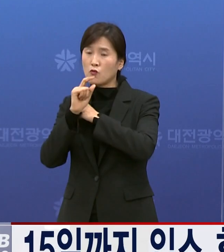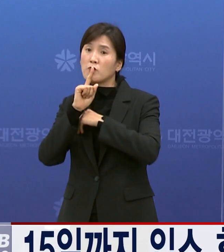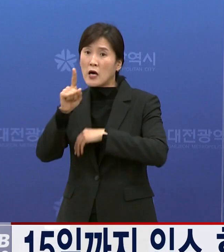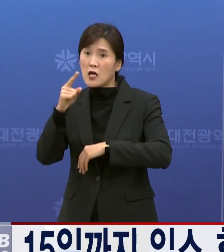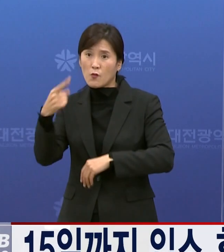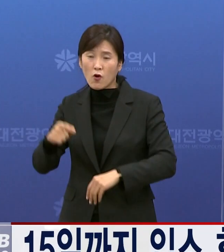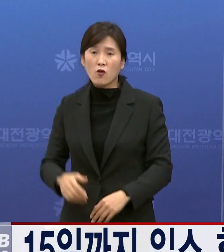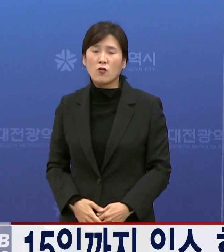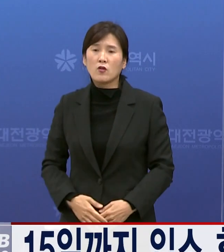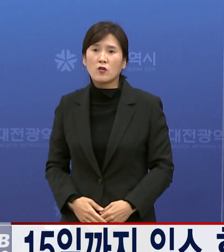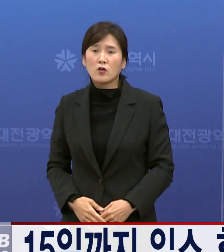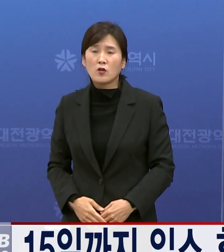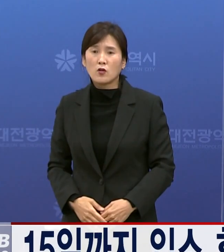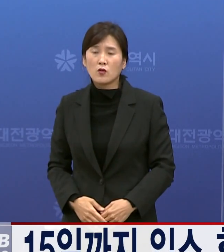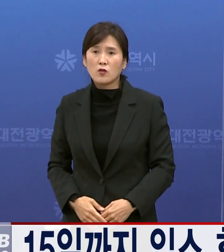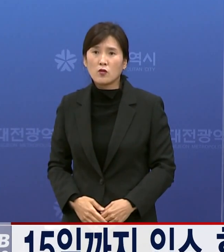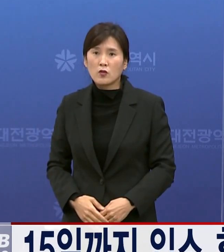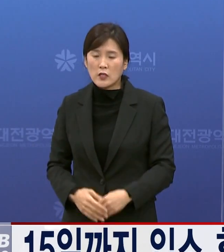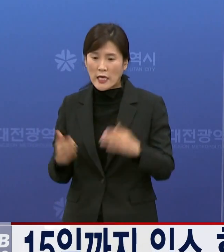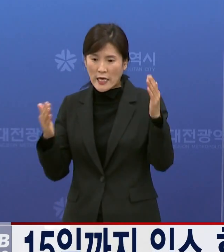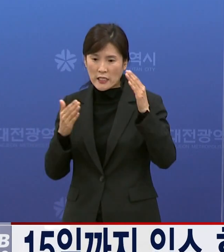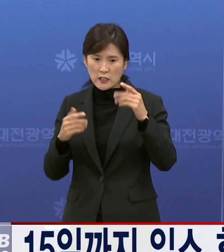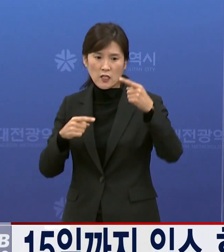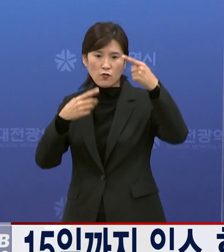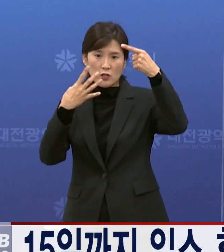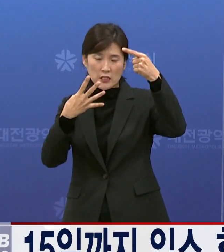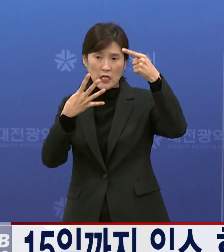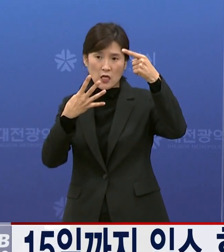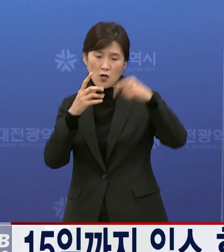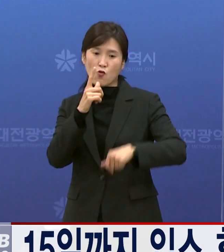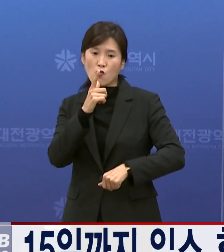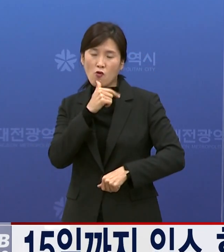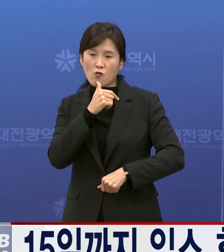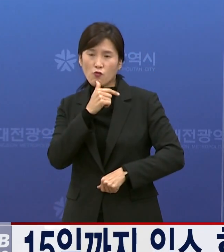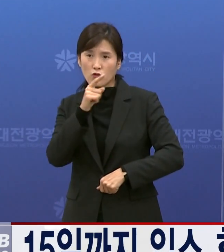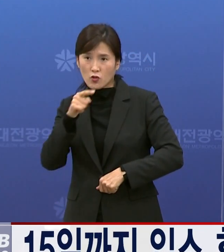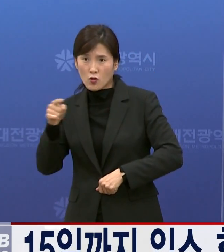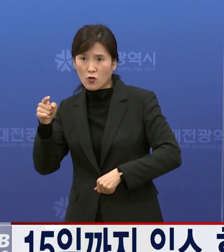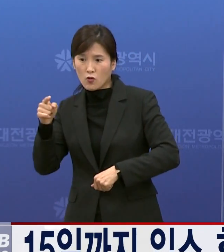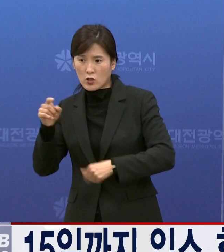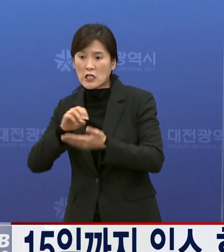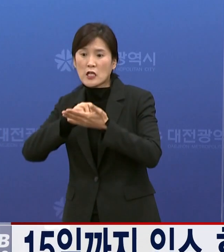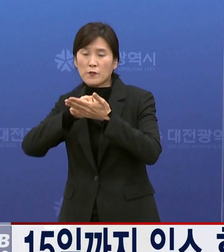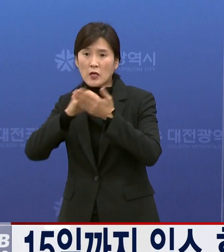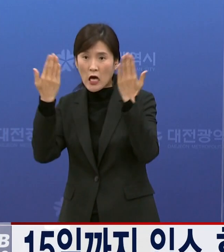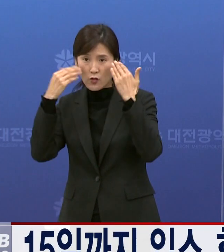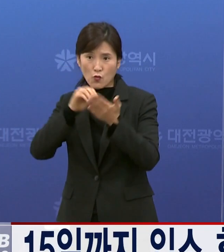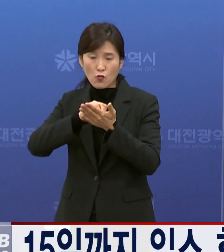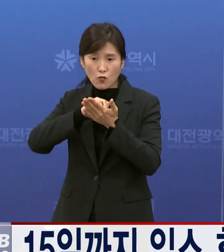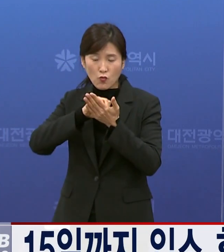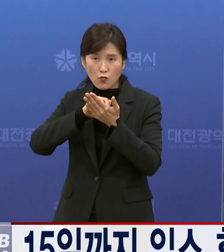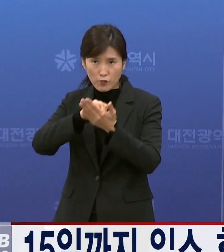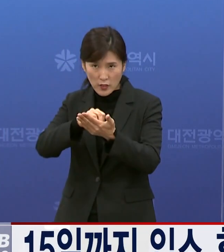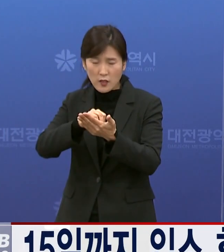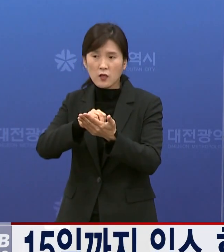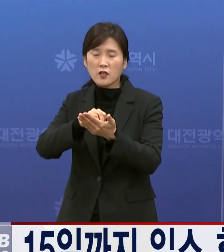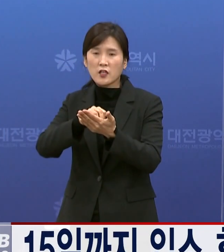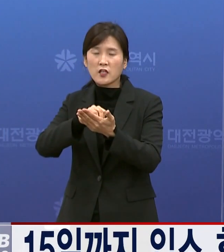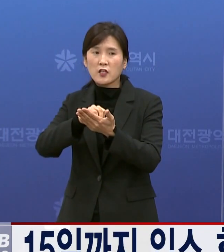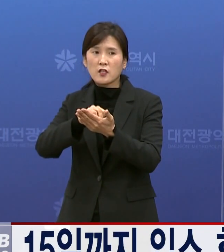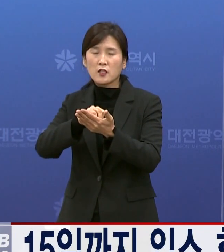의하면 재학생들은 1월 4일 월요일부터 입소가 시작되었고